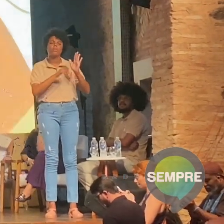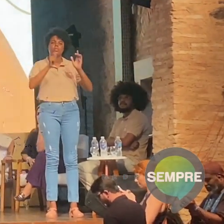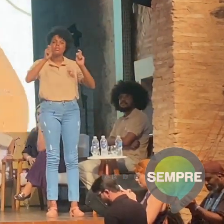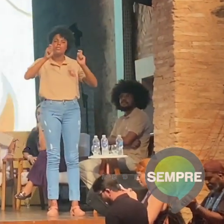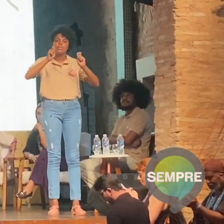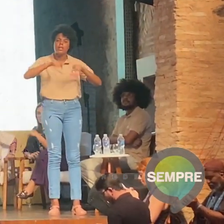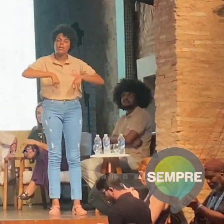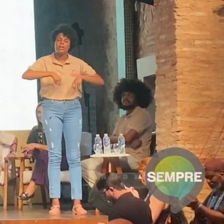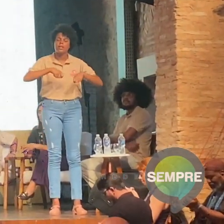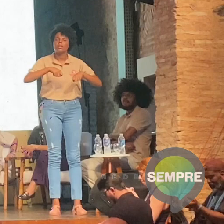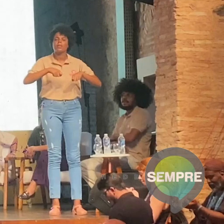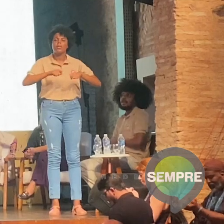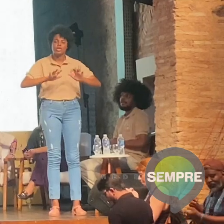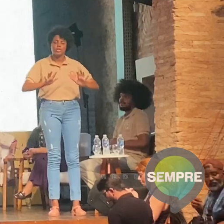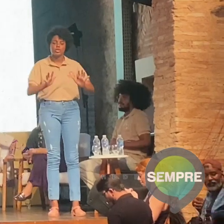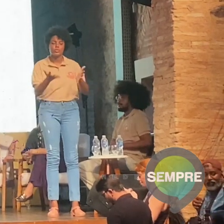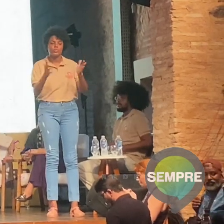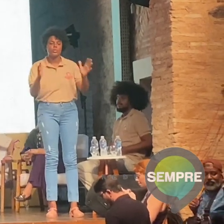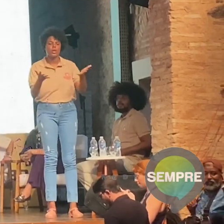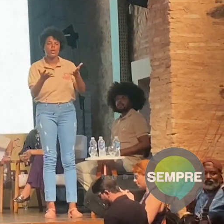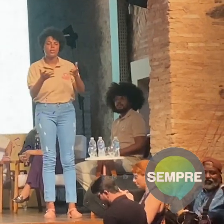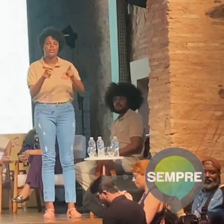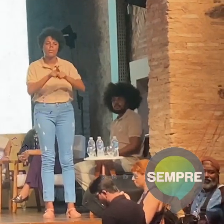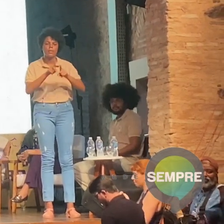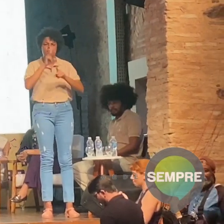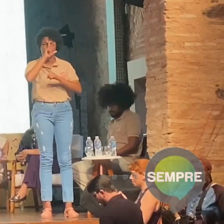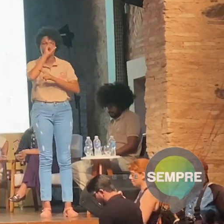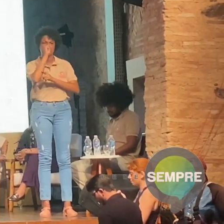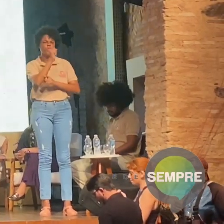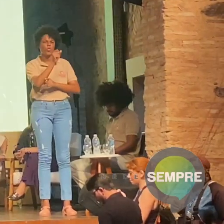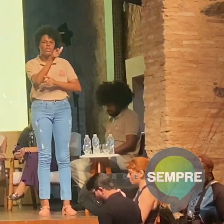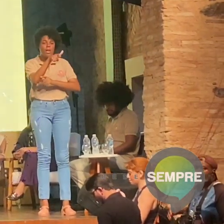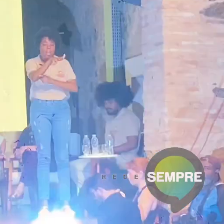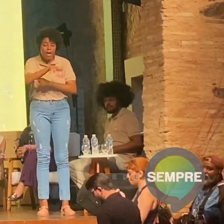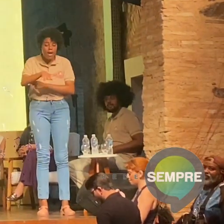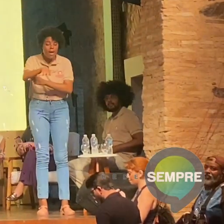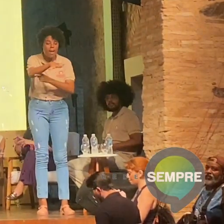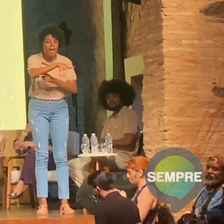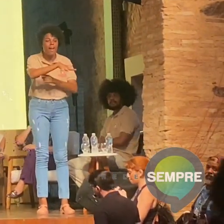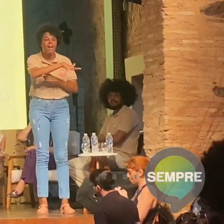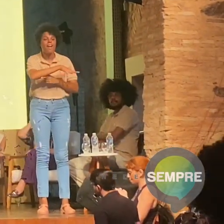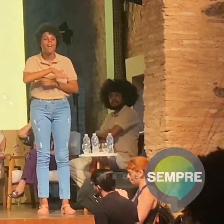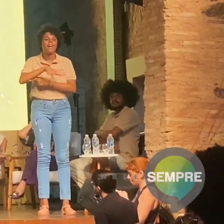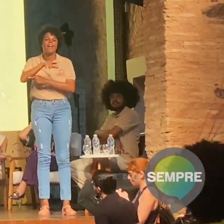pudesse estimular e potencializar todas as áreas,